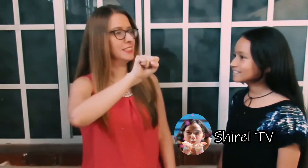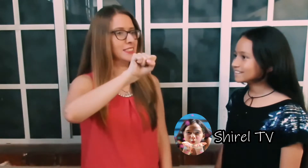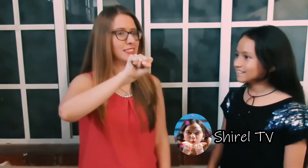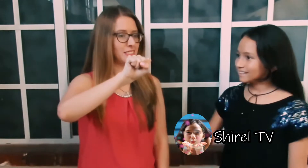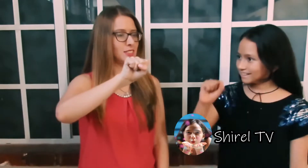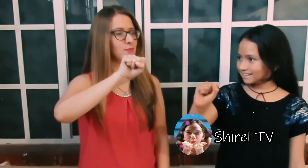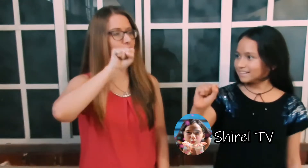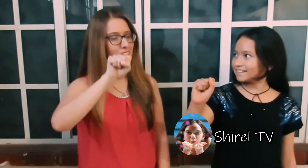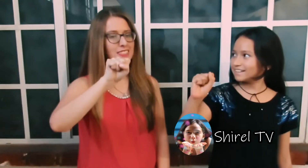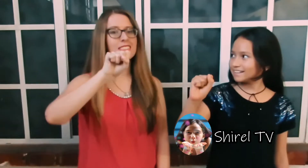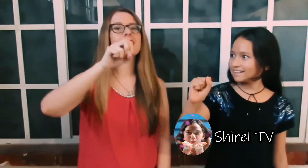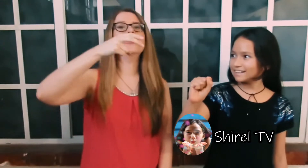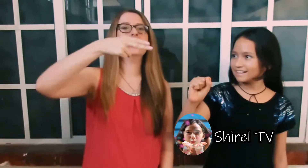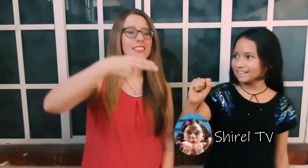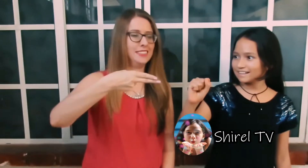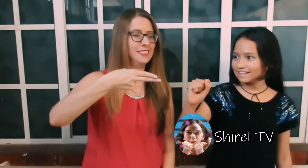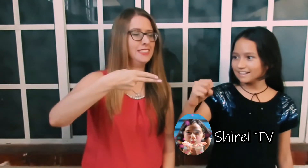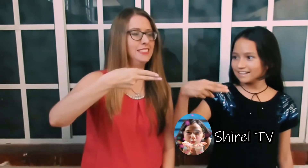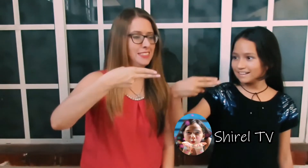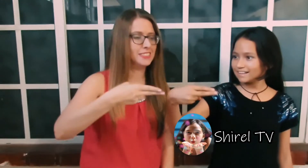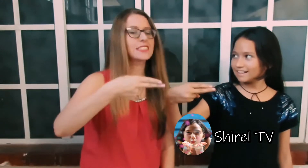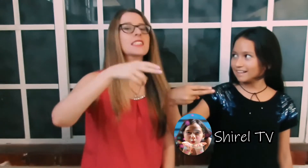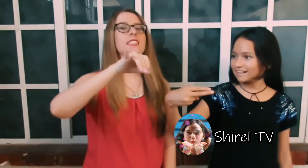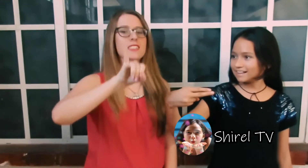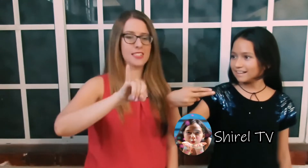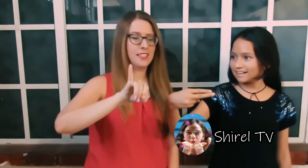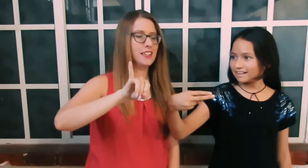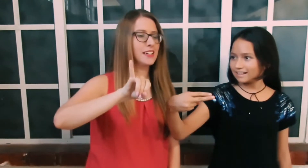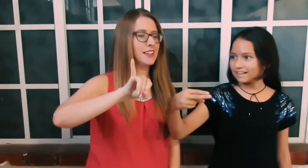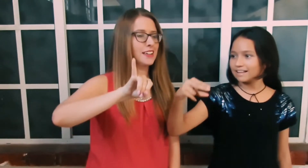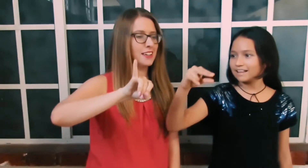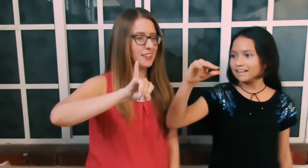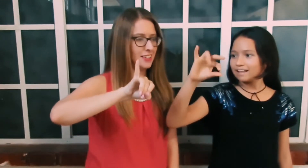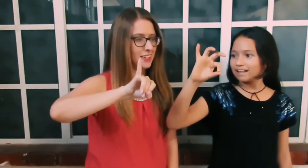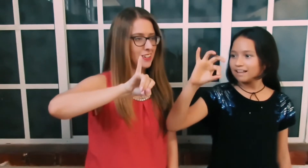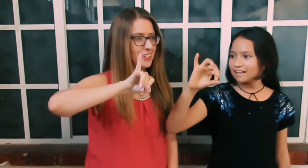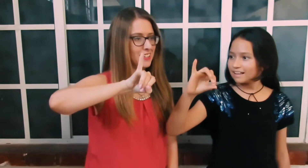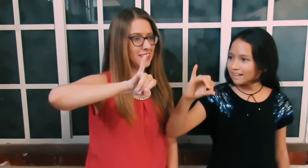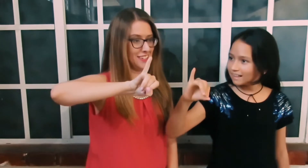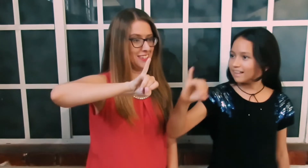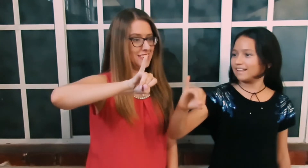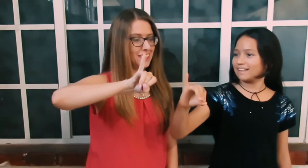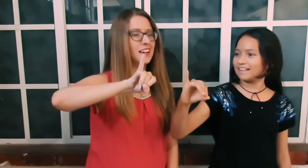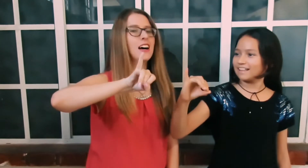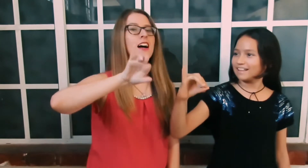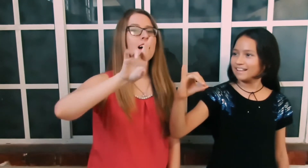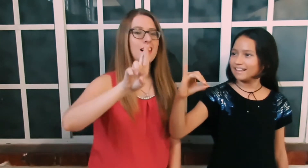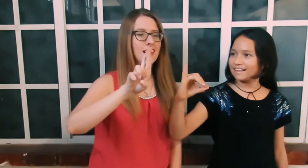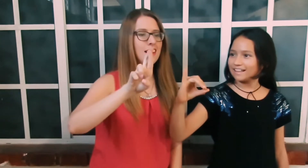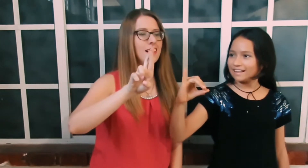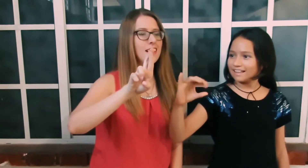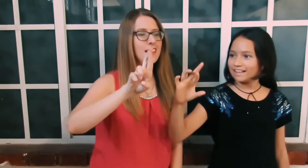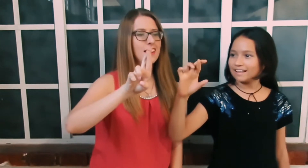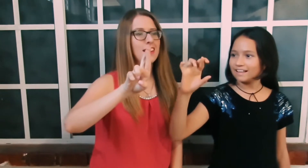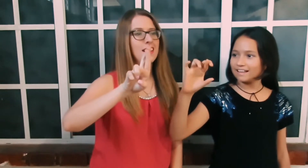¿Tu nombre? S. H. I. R.